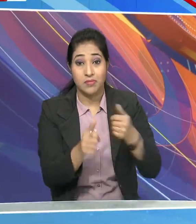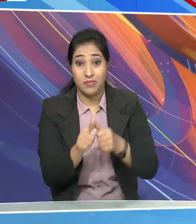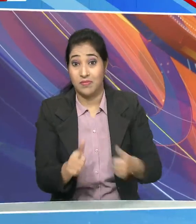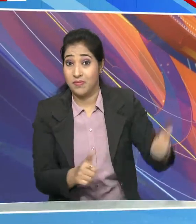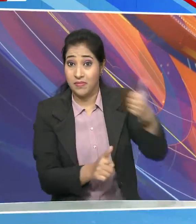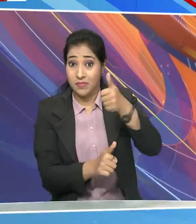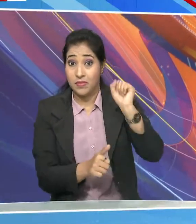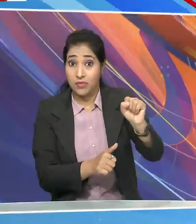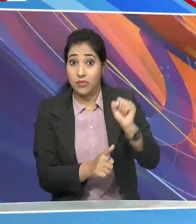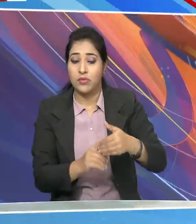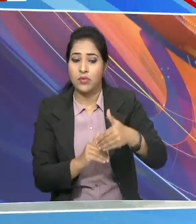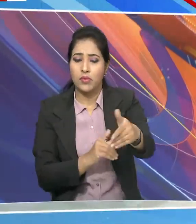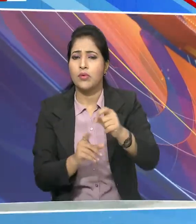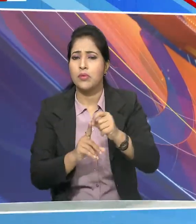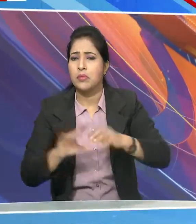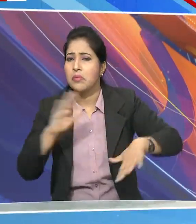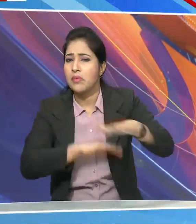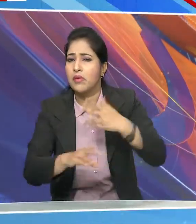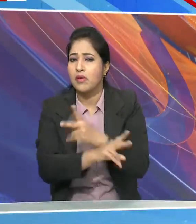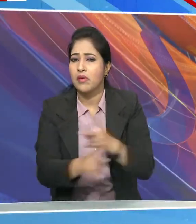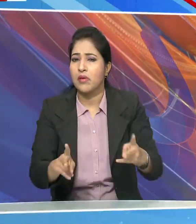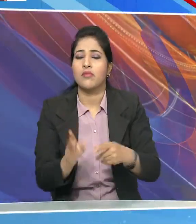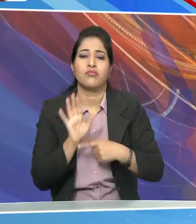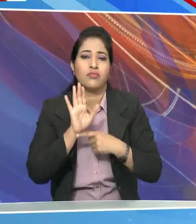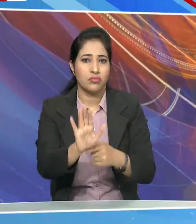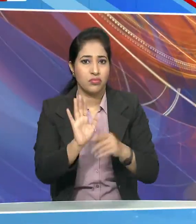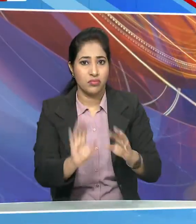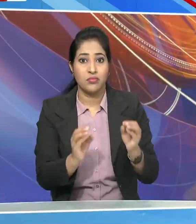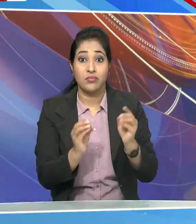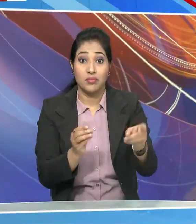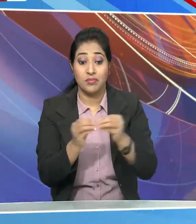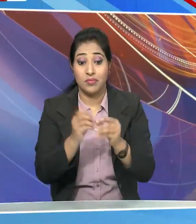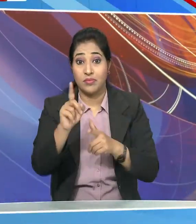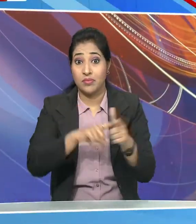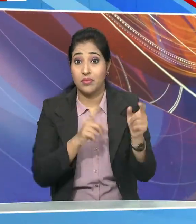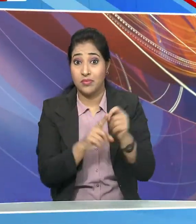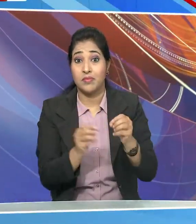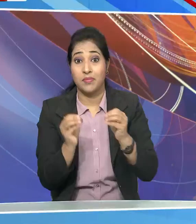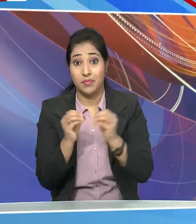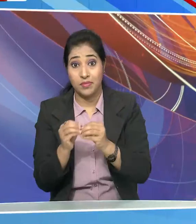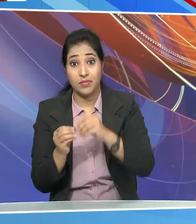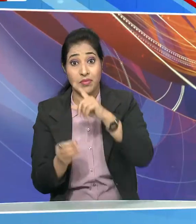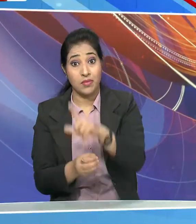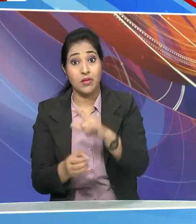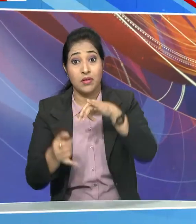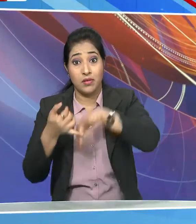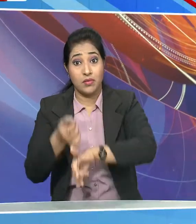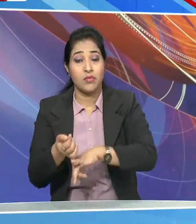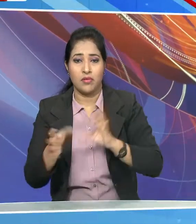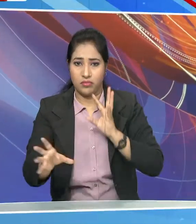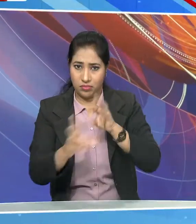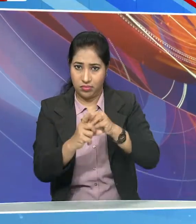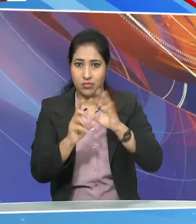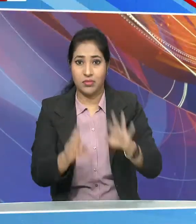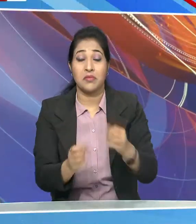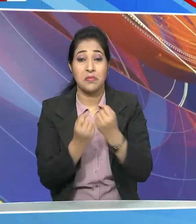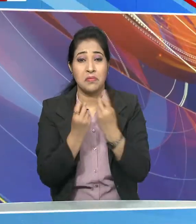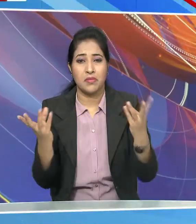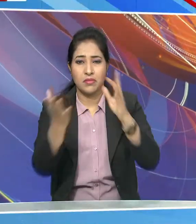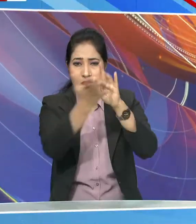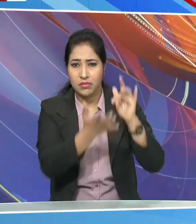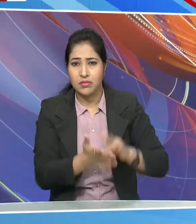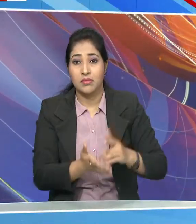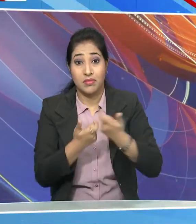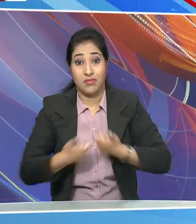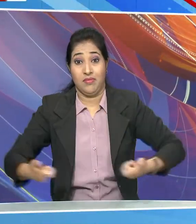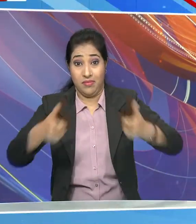अपनी आगामी योजनाएं पेस करेंगे बैठक में बीजेपी के बियर संतोष भी मौजूद रहेंगे कई राज्यों में होने वाली विधानसभा